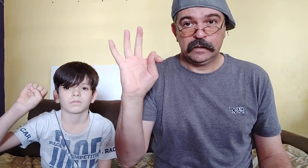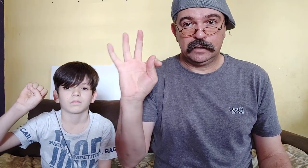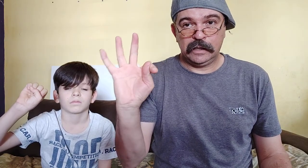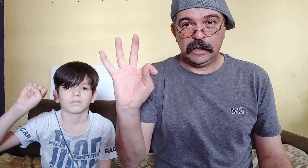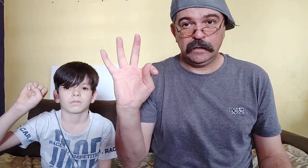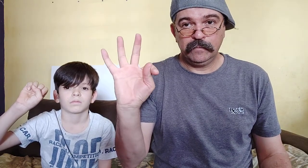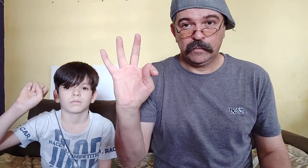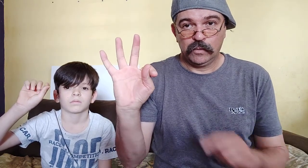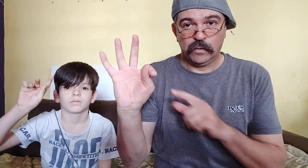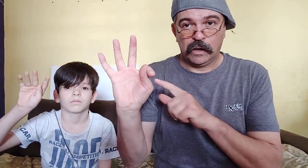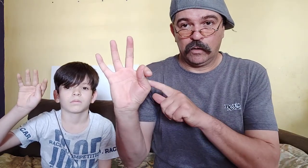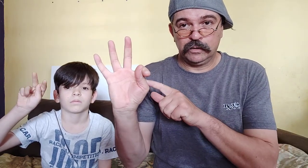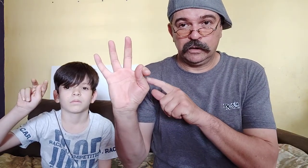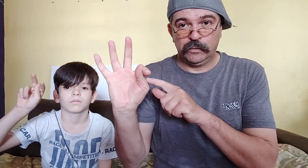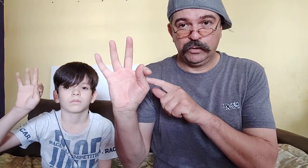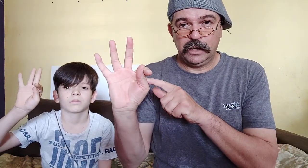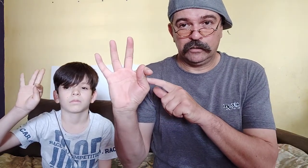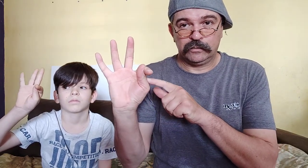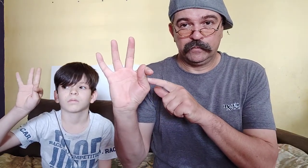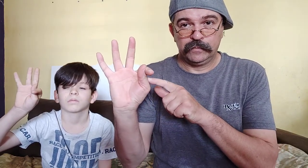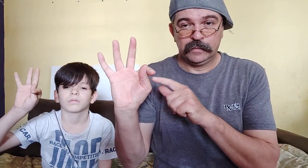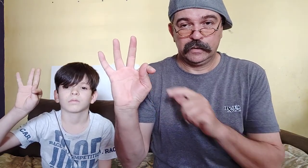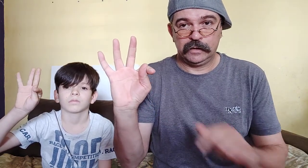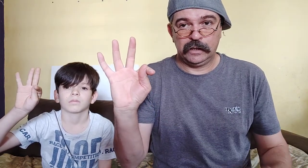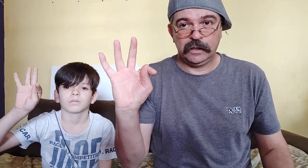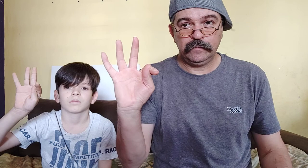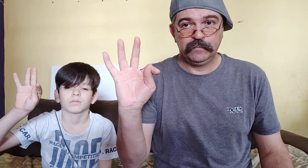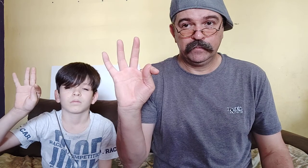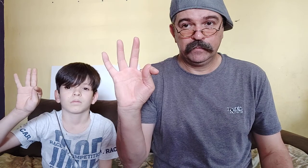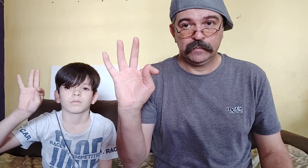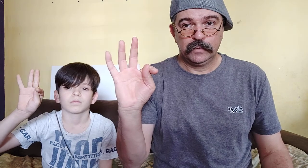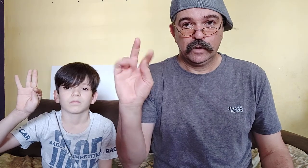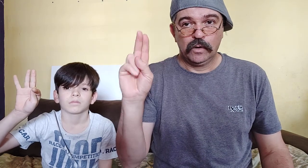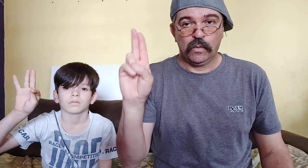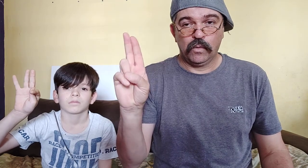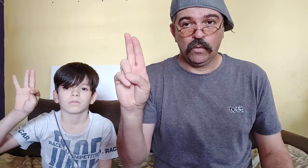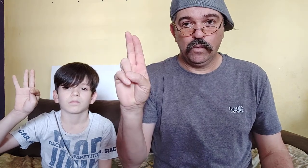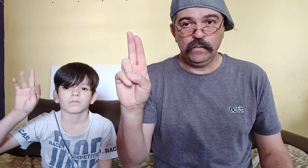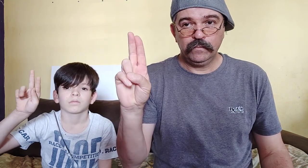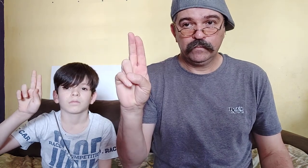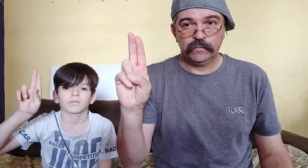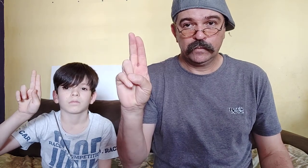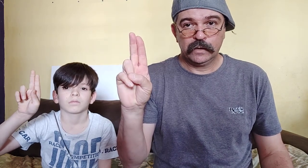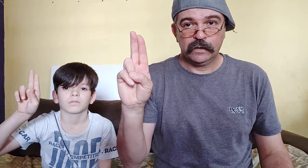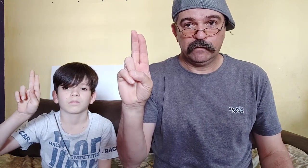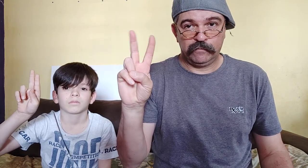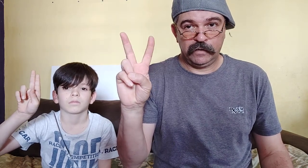T, agora o dedão por dentro, T, U, V,